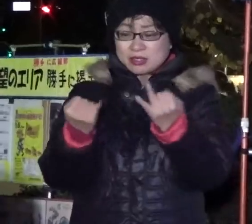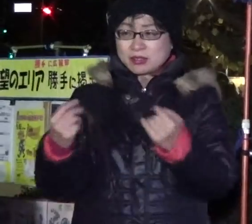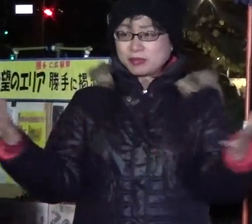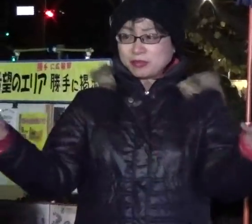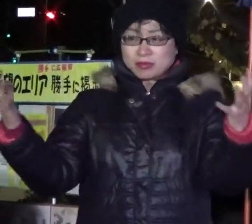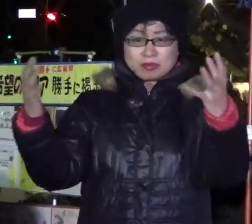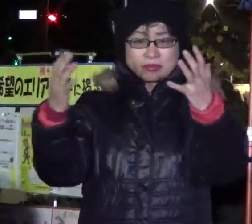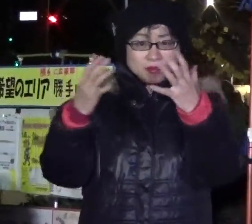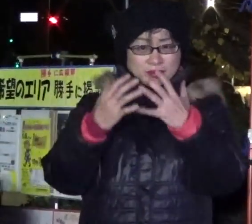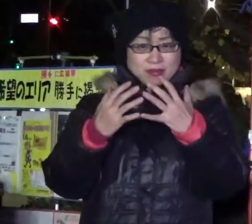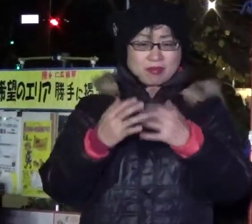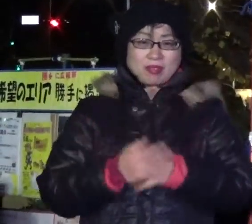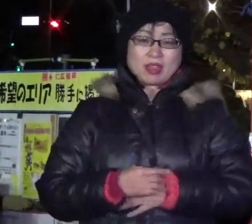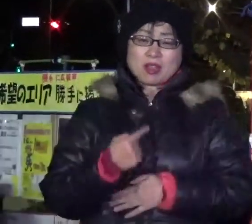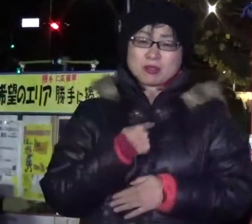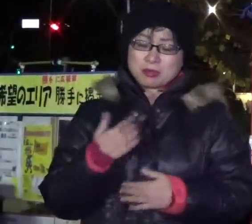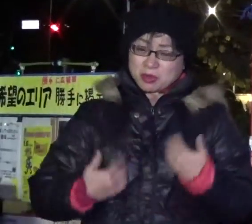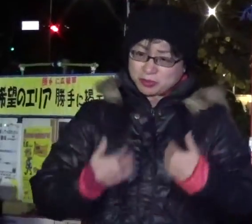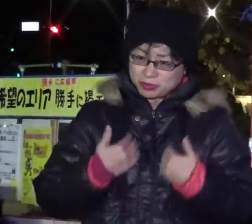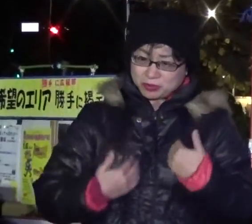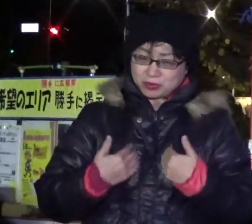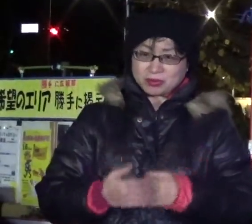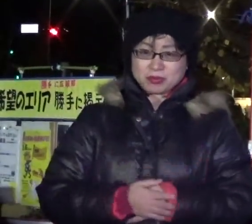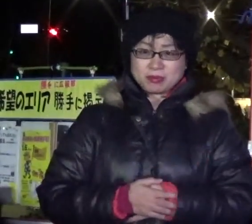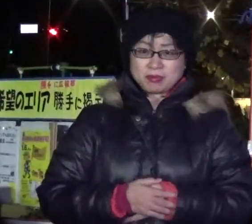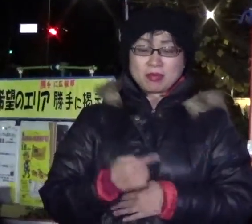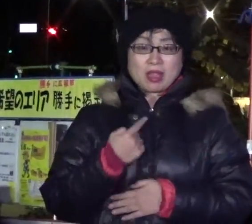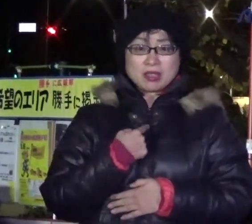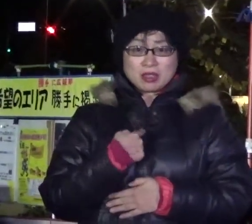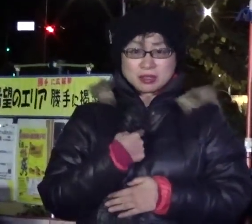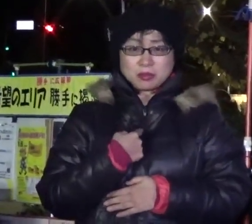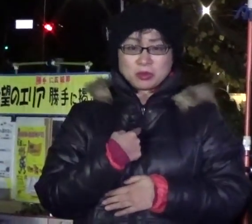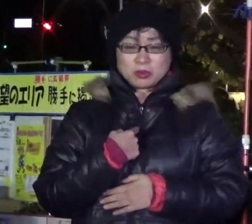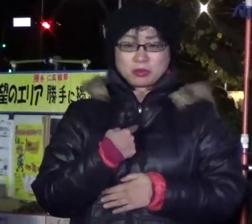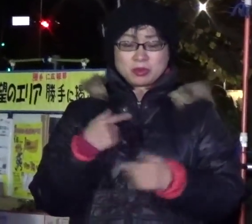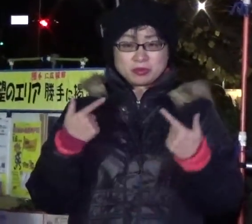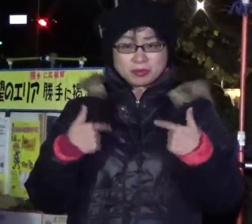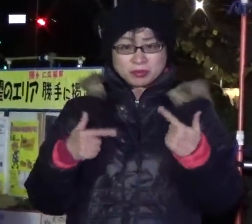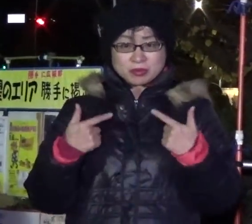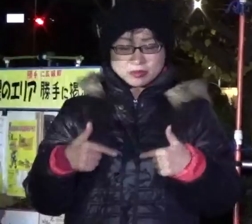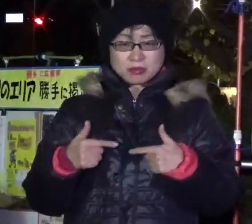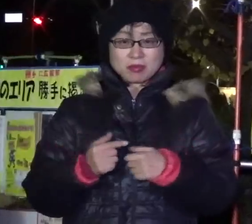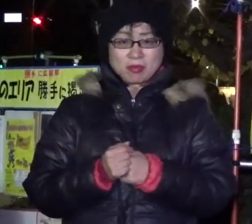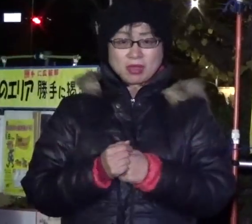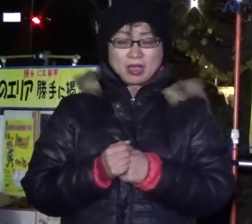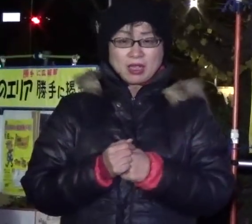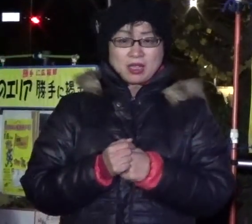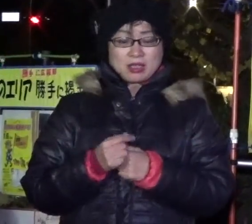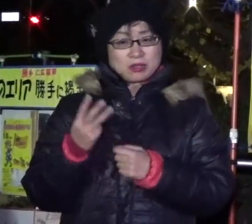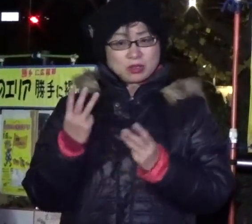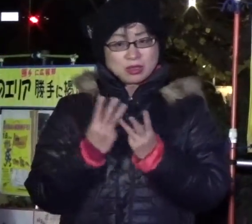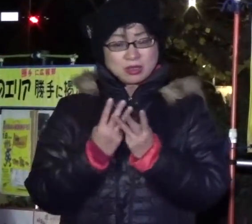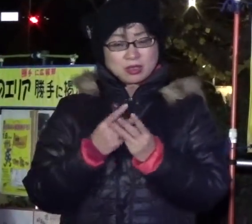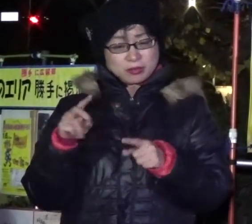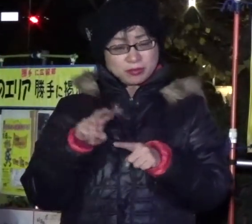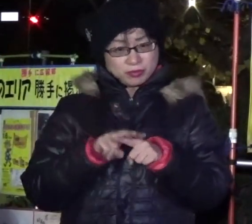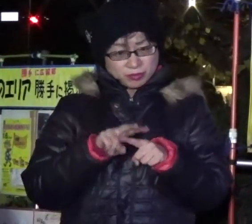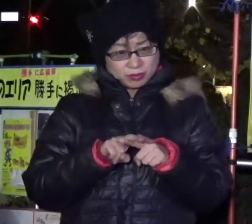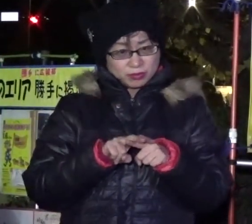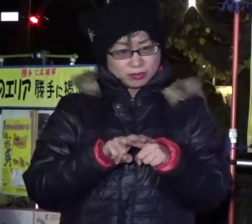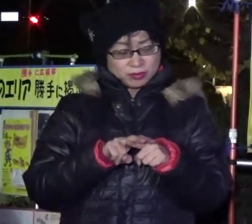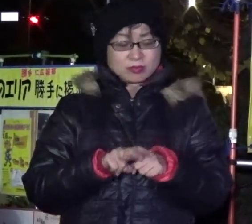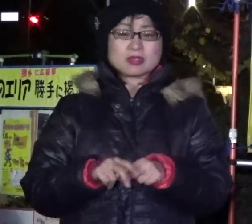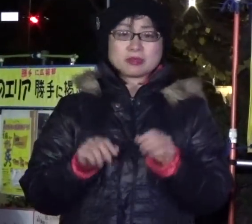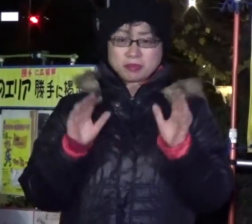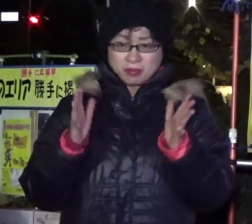来てくださるって本当に私も嬉しく思います。私本当に何回を指で数えるくらい数回しかここにあの関わらせ